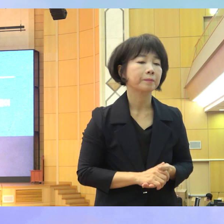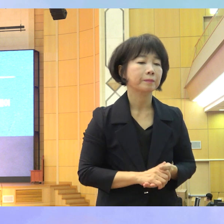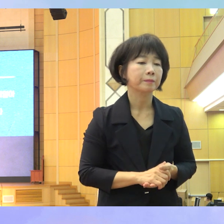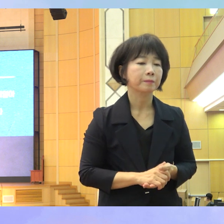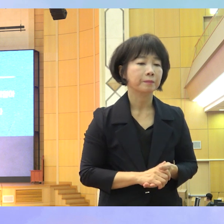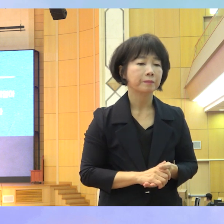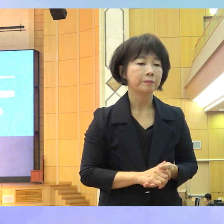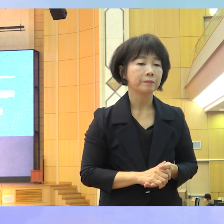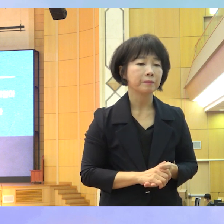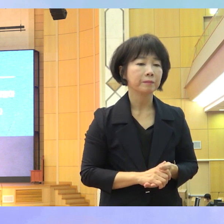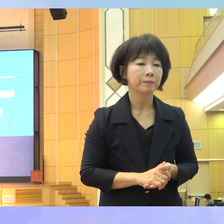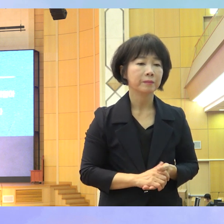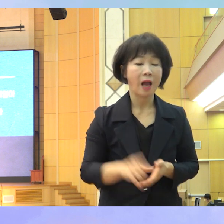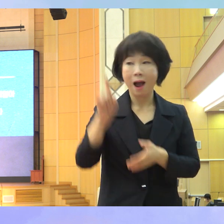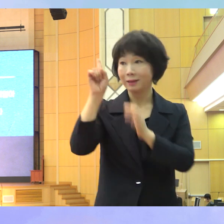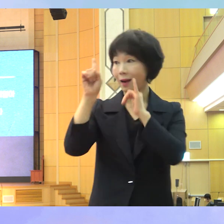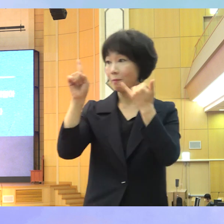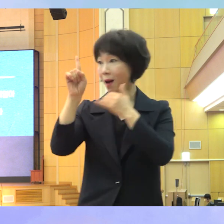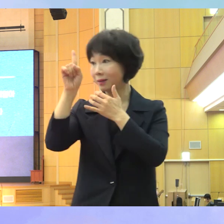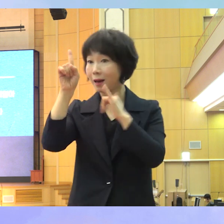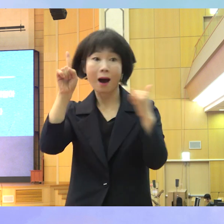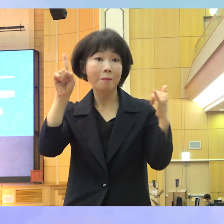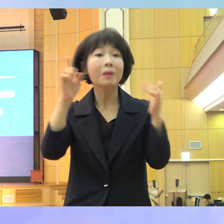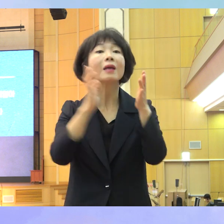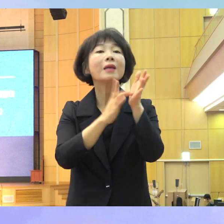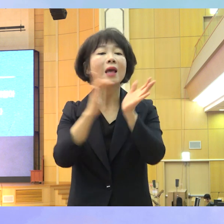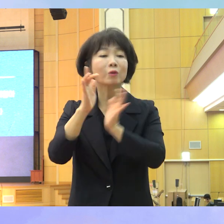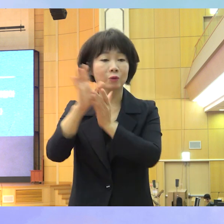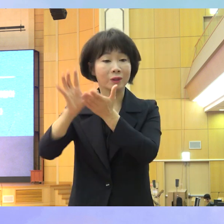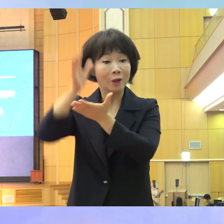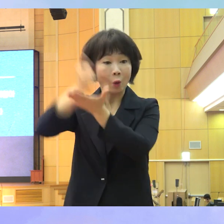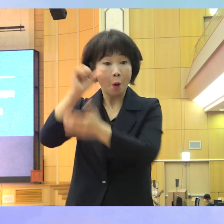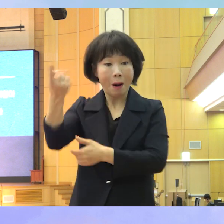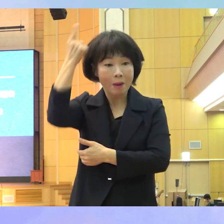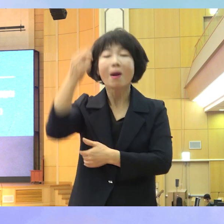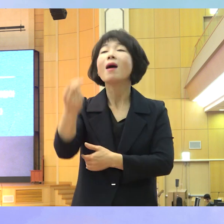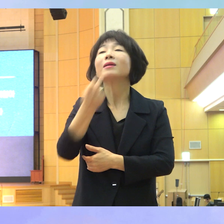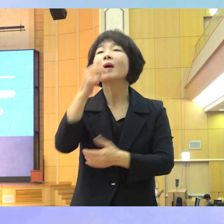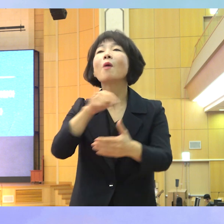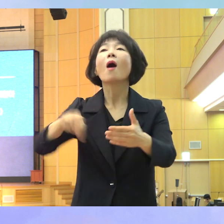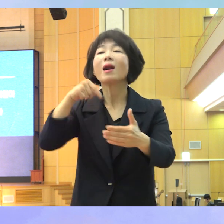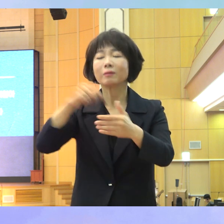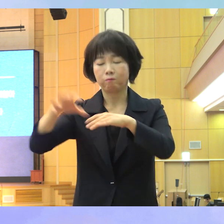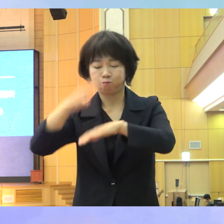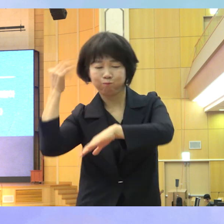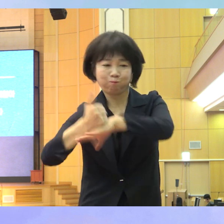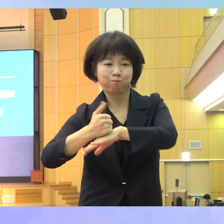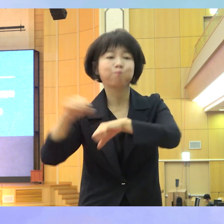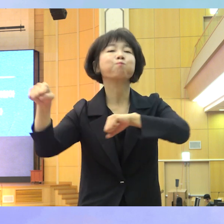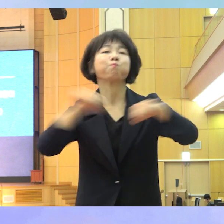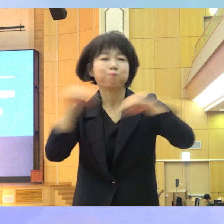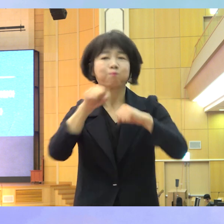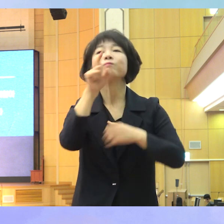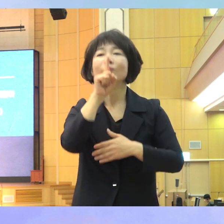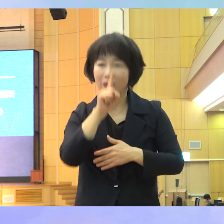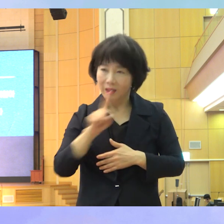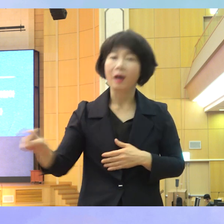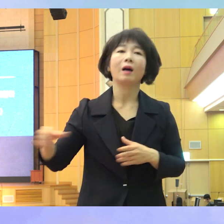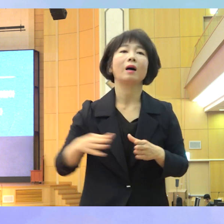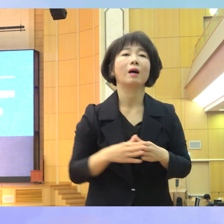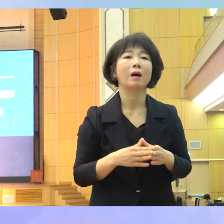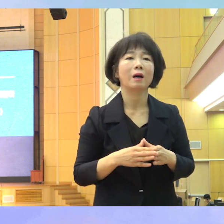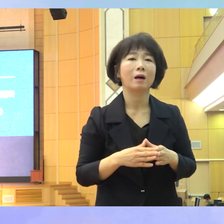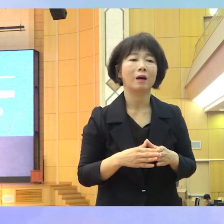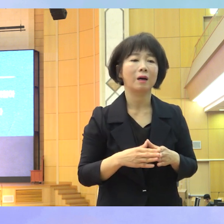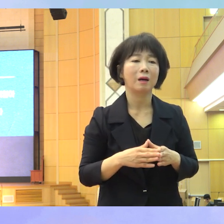받는 자들이 한 분 예수 그리스도로 말미암아 생명 안에서 뭐 하리로다? 왕노릇하리로다. 예수